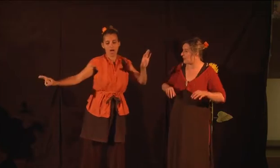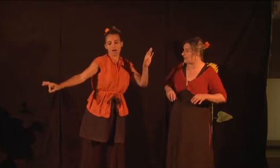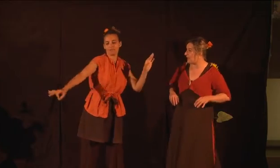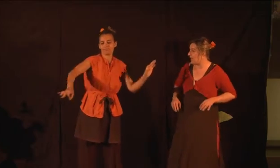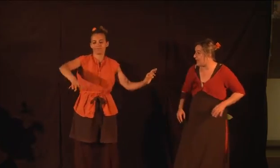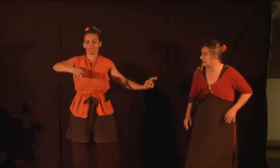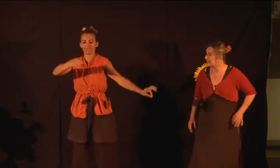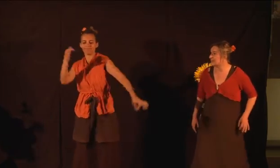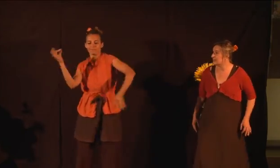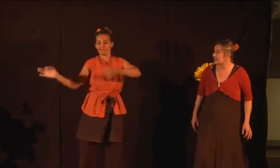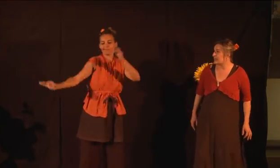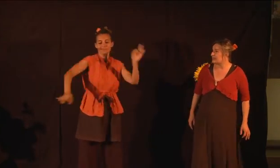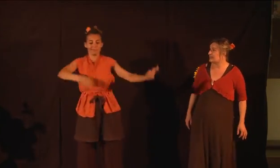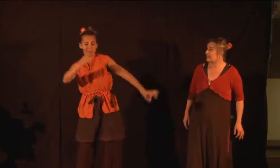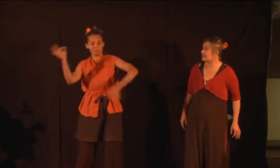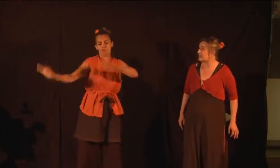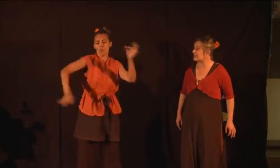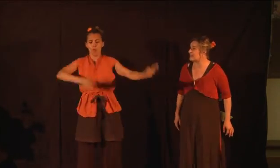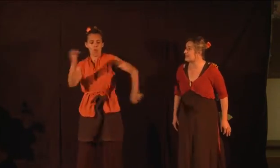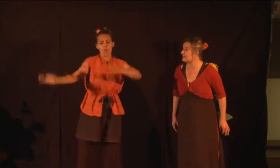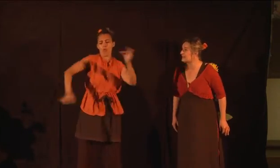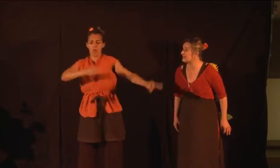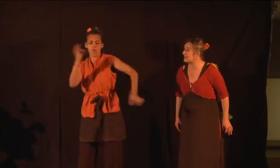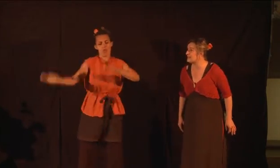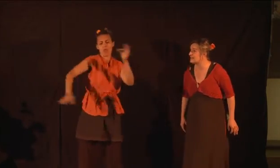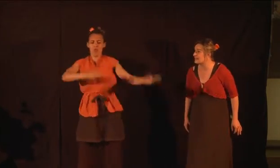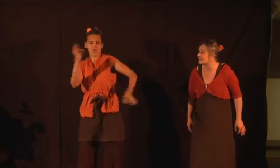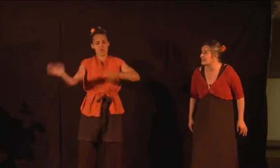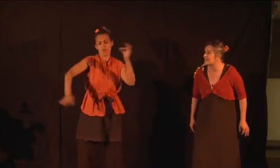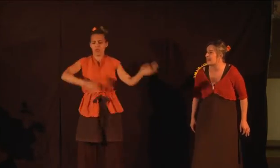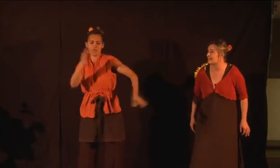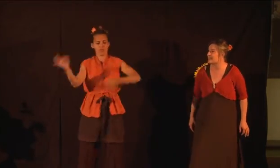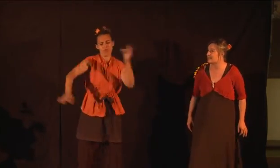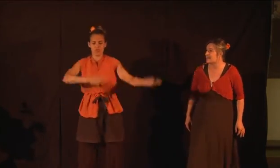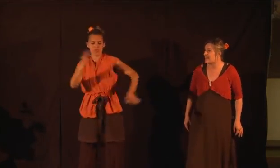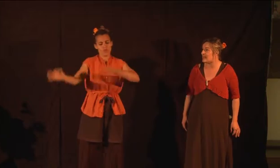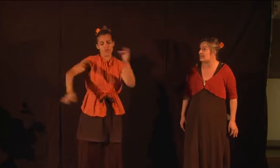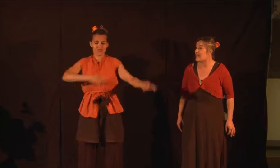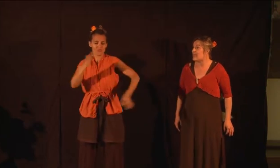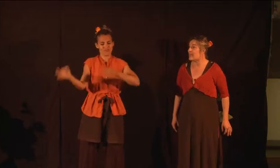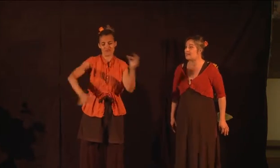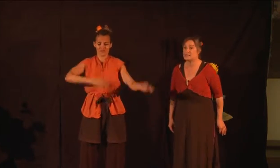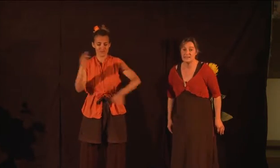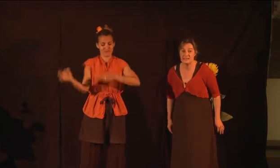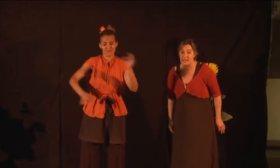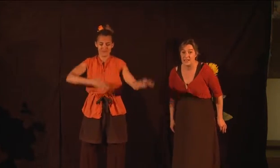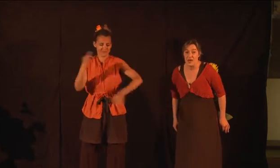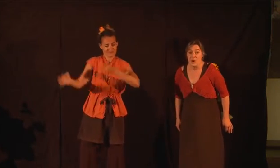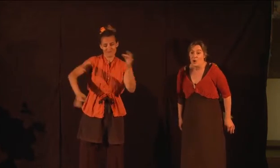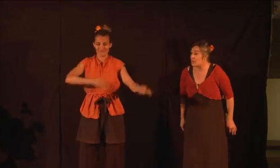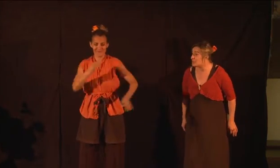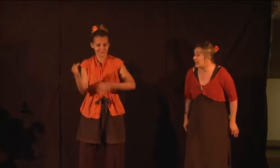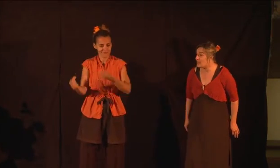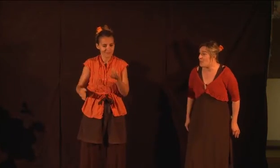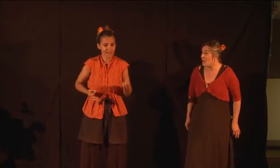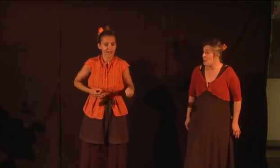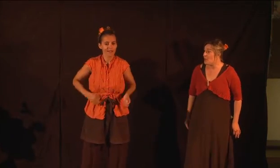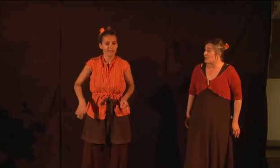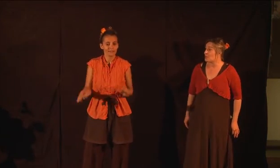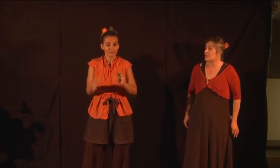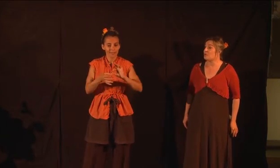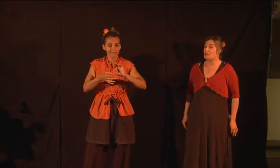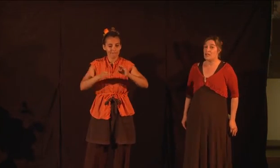petites pattes, elle a tissé. Tisse, tisse, tisse, tisse. Elle a tissé la laine. Et elle a tissé